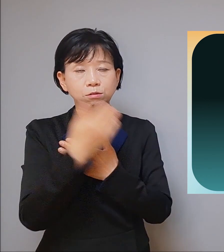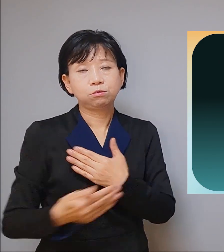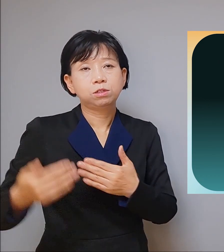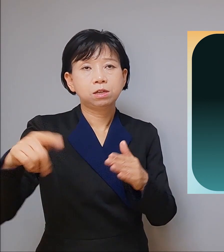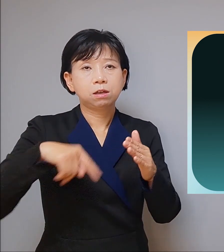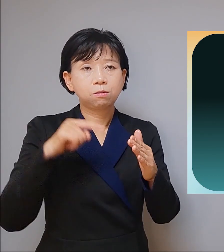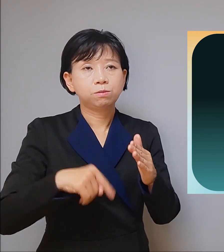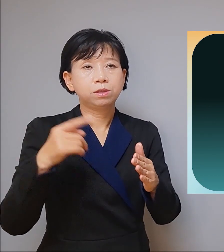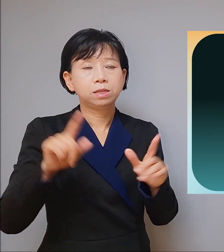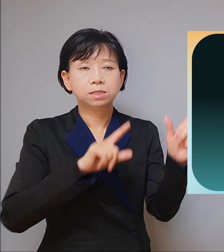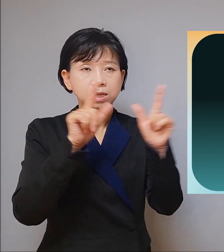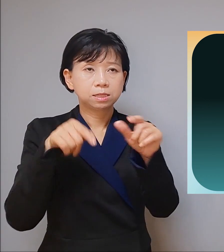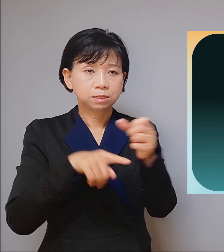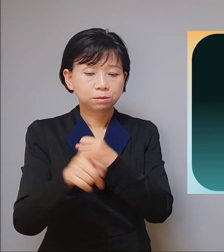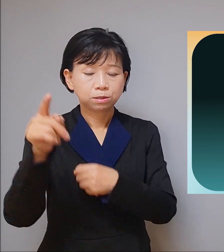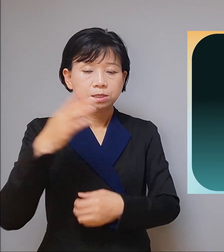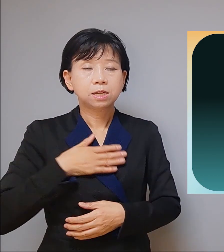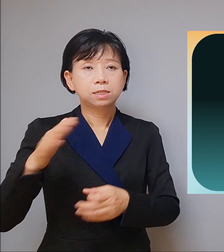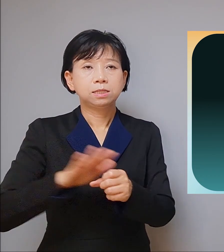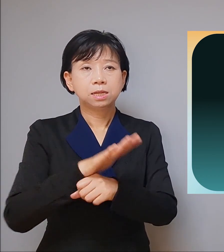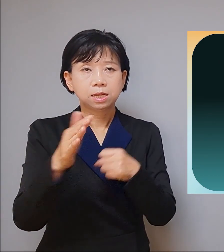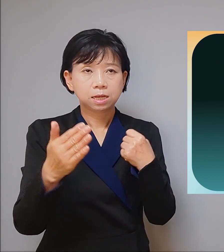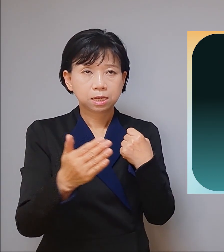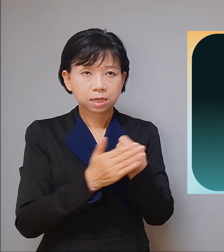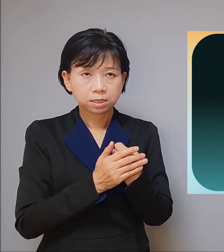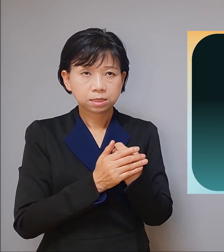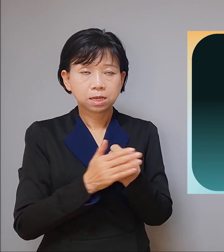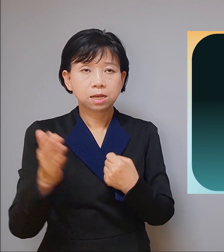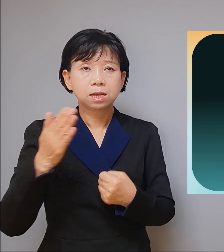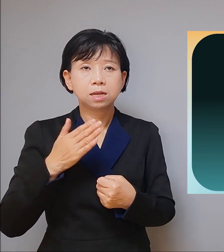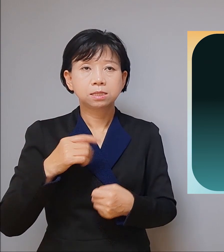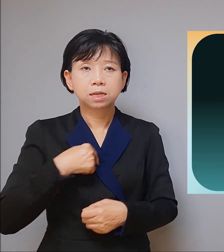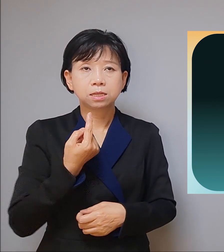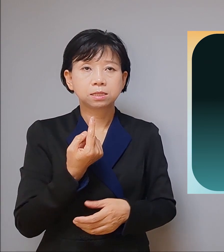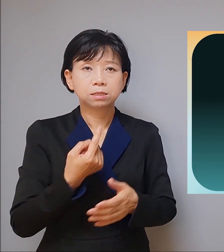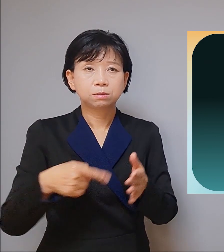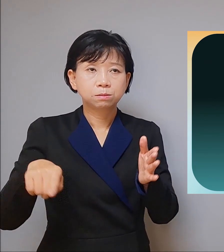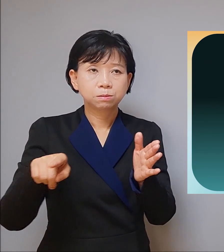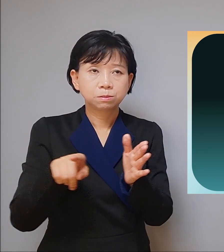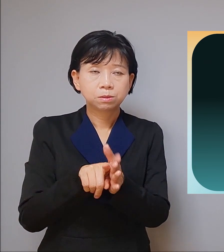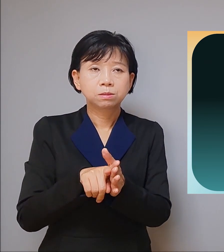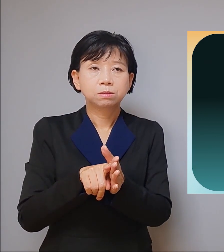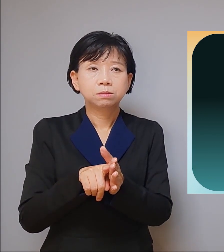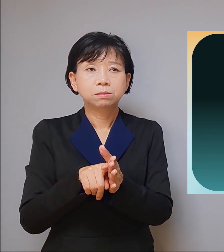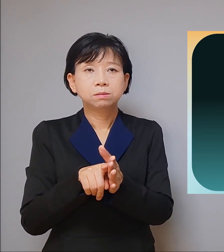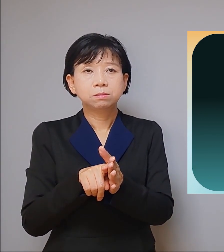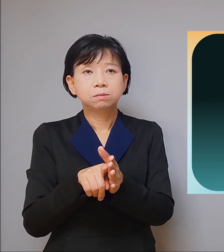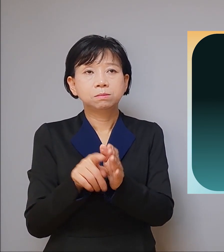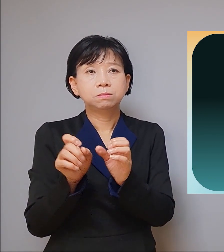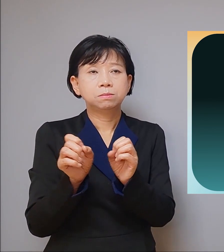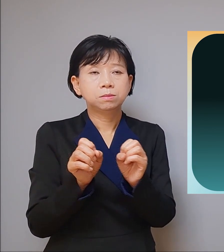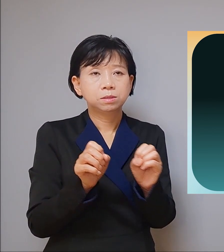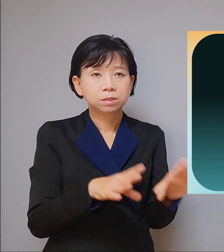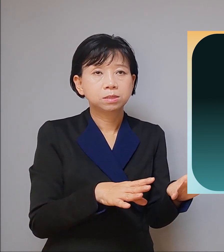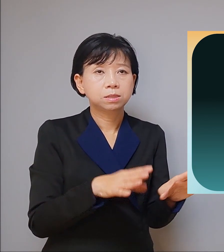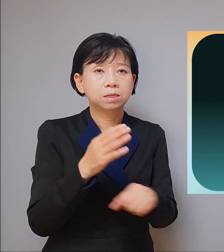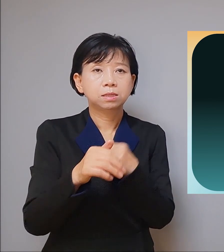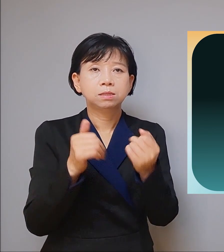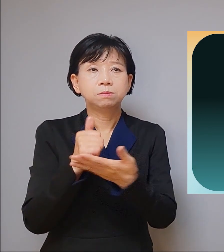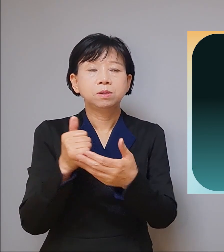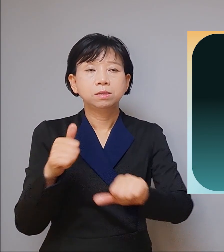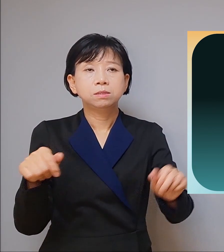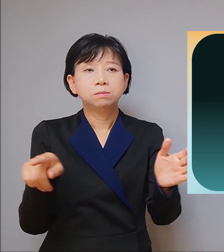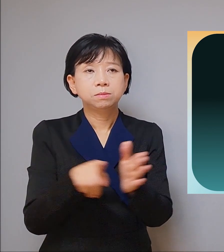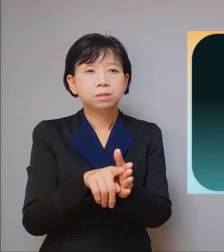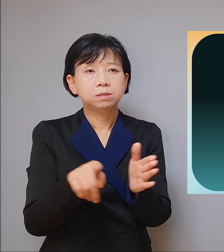것은 나를 사랑하사 나를 위하여 자기 자신을 버리신 하나님의 아들을 믿는 믿음 안에서 사는